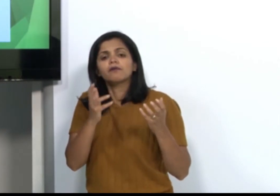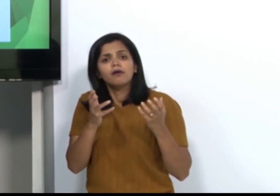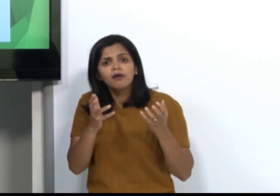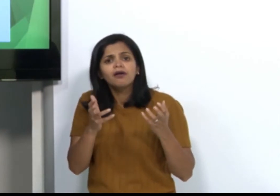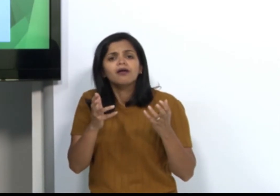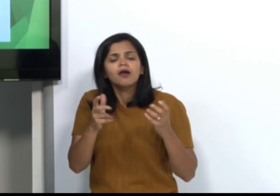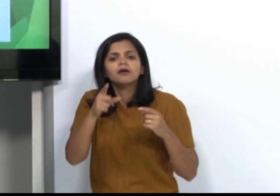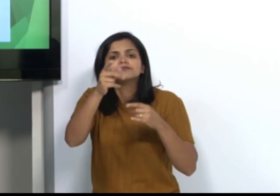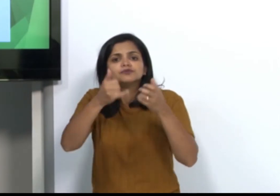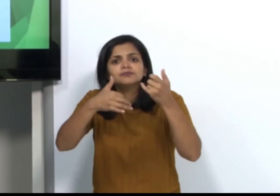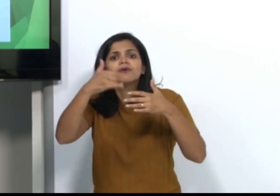demorado.